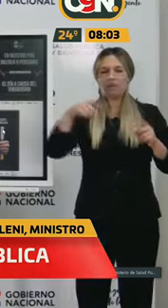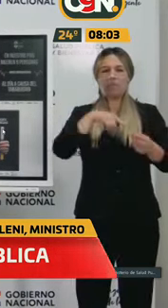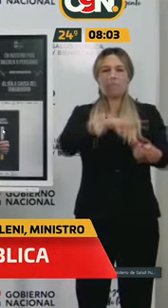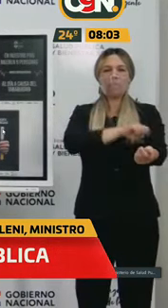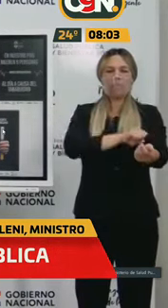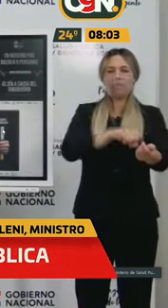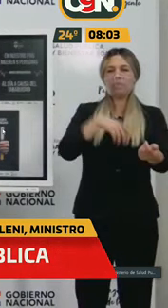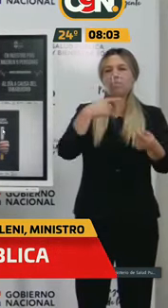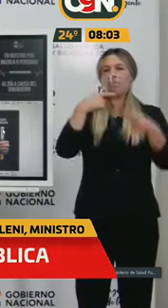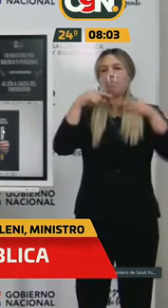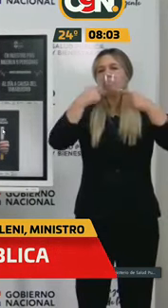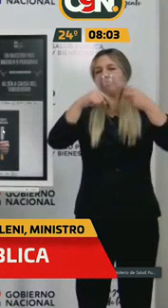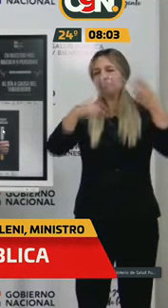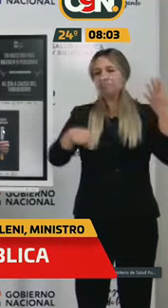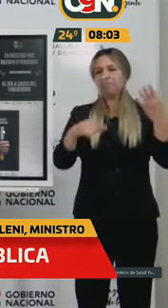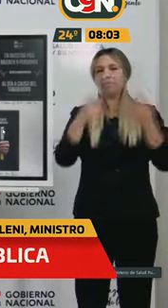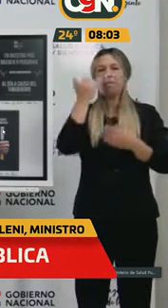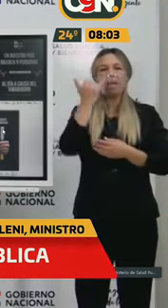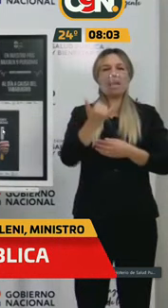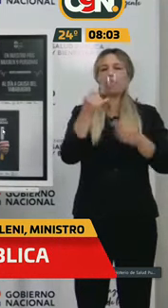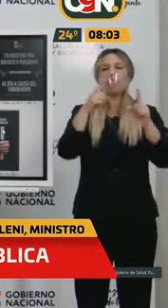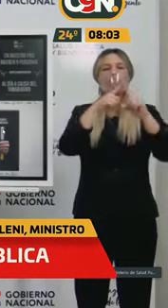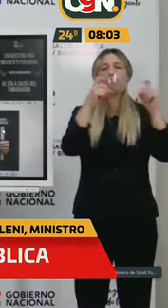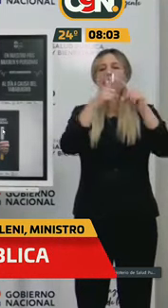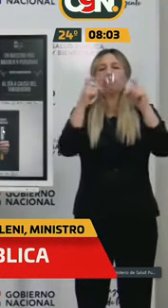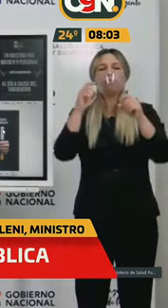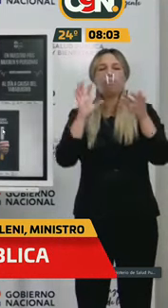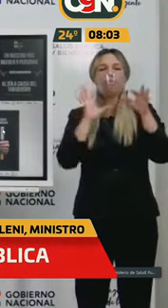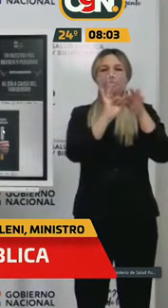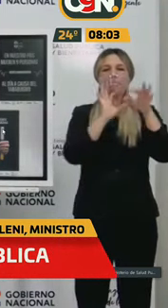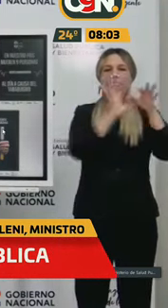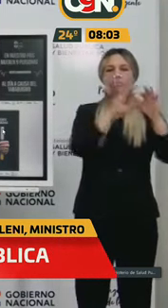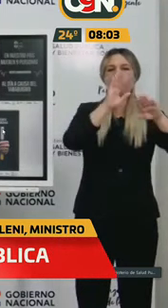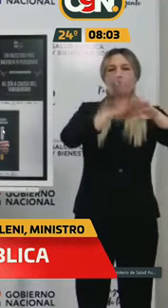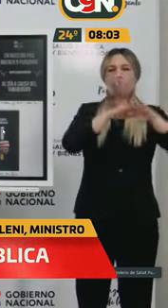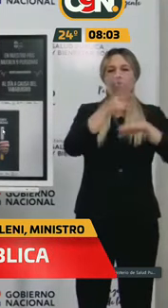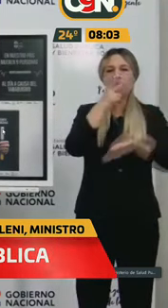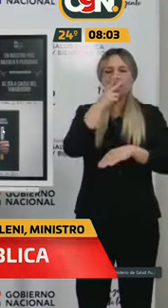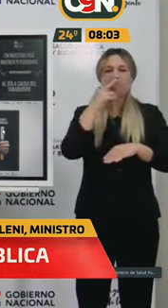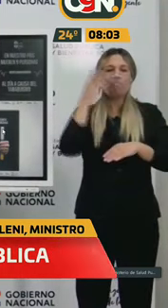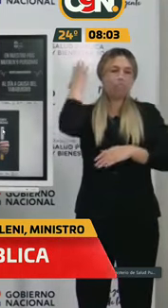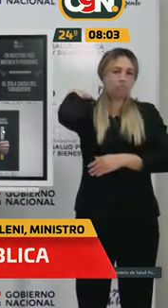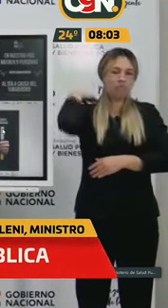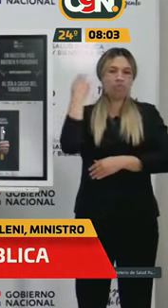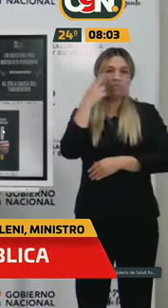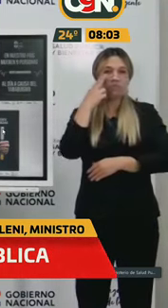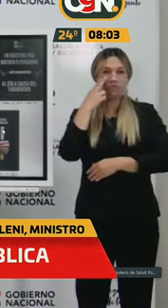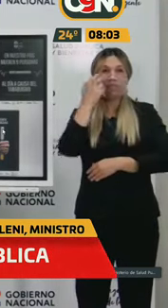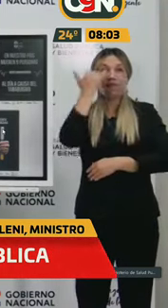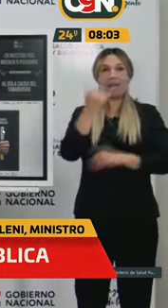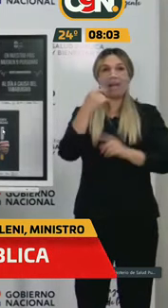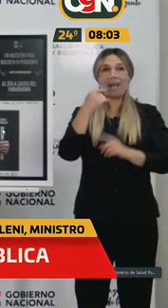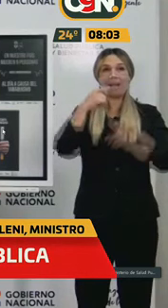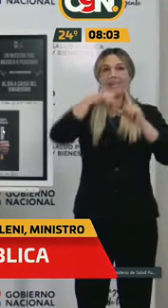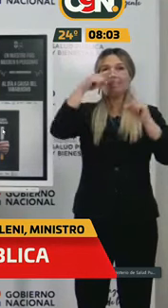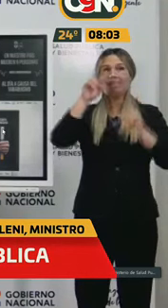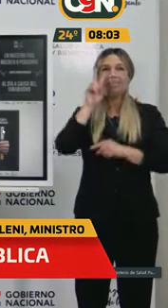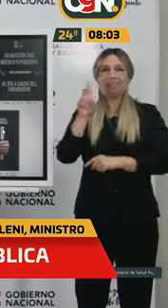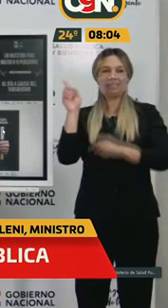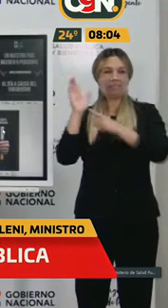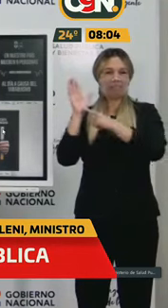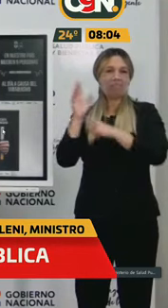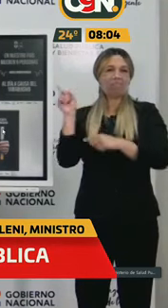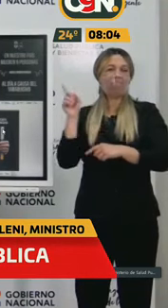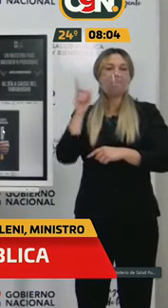se asocia también con disfunción eréctil, entre otras cosas. Y aquí tenemos unos gráficos que ilustran desde la mirada de